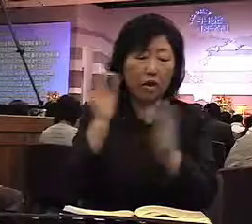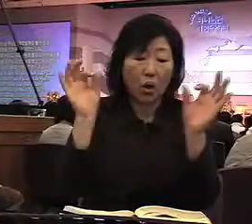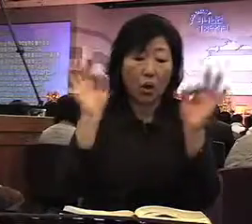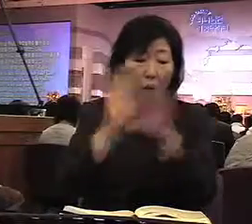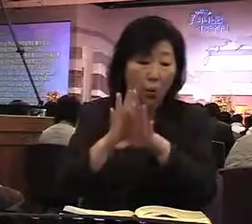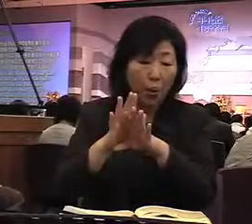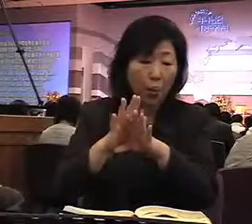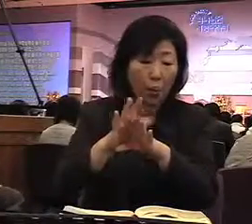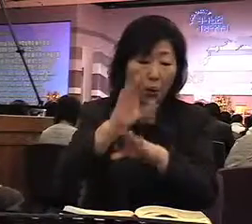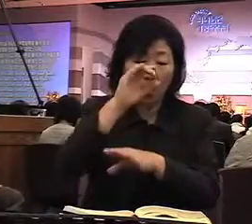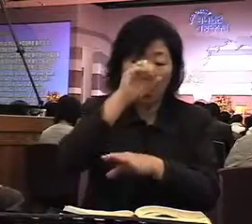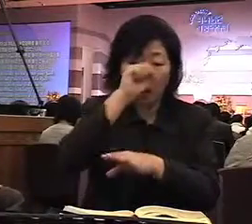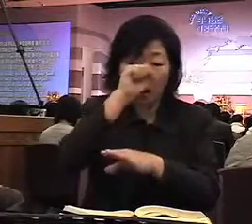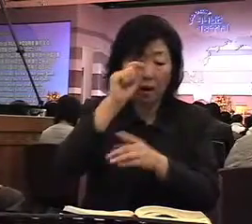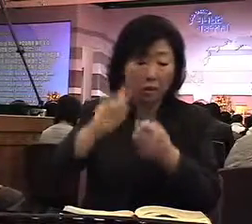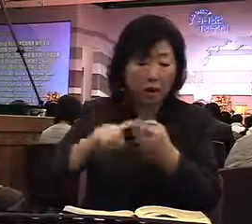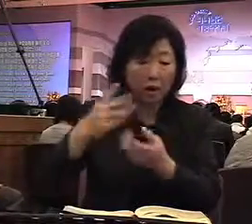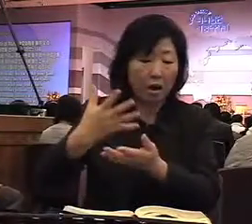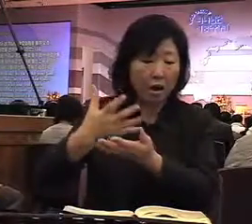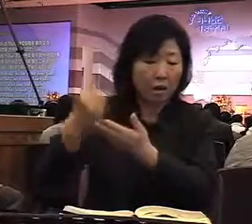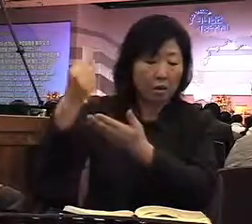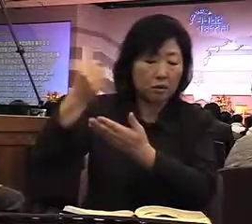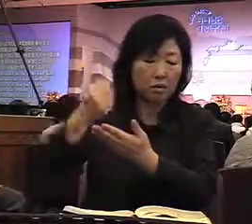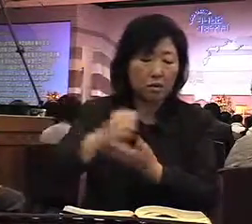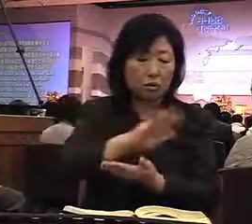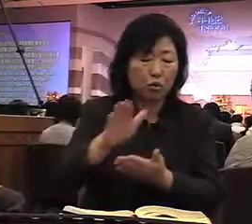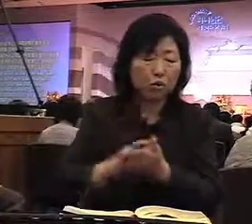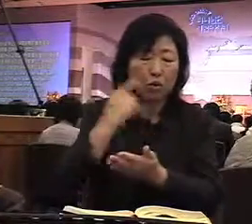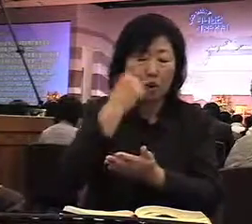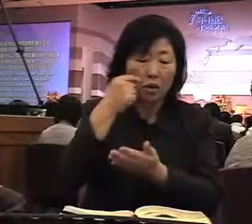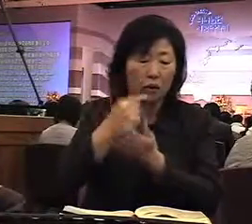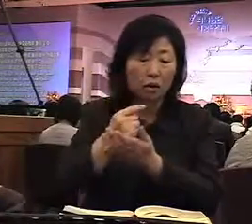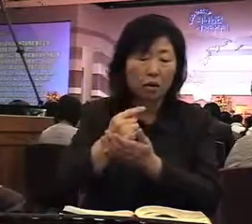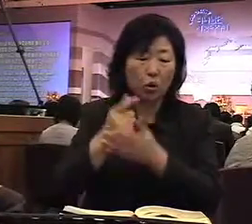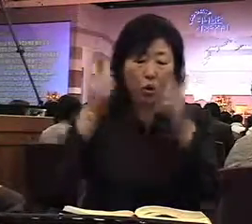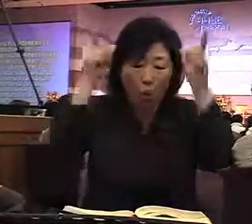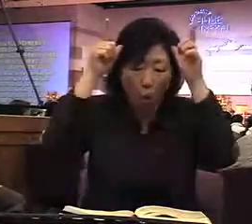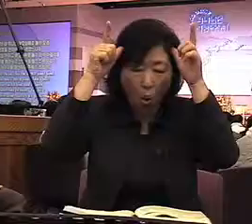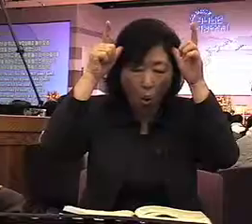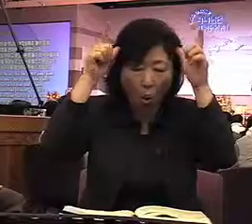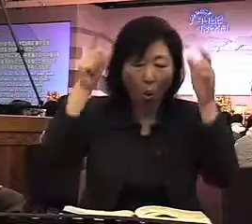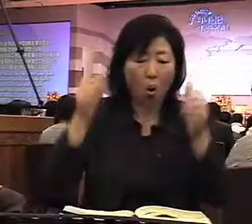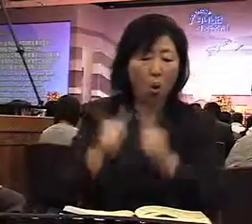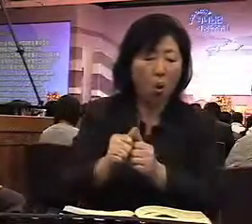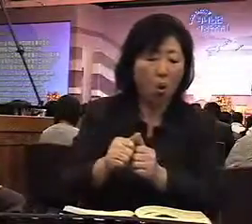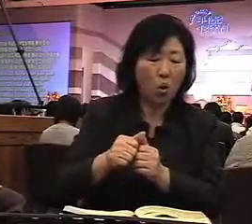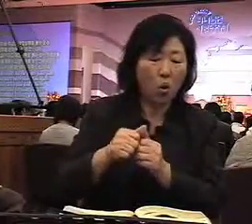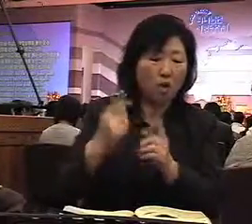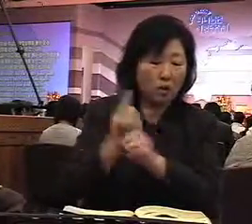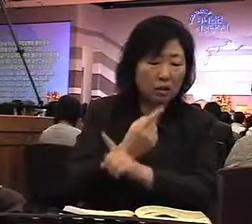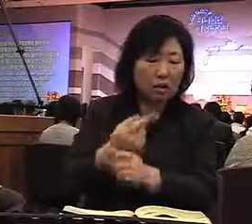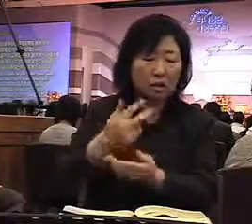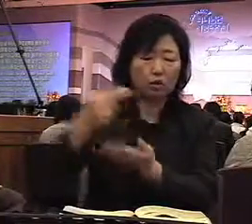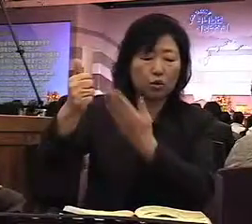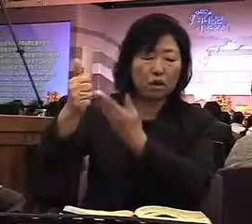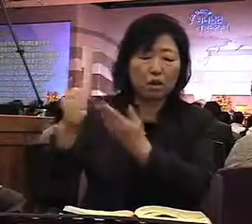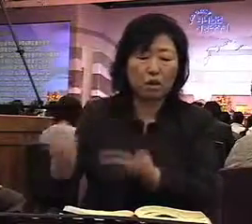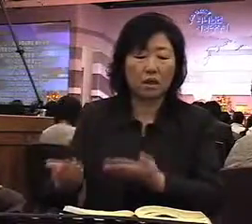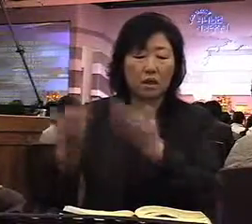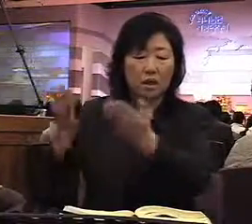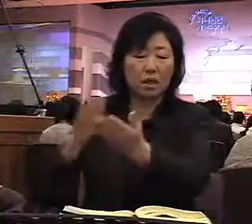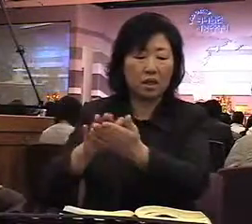의지하시고 선한 말을 받으소서. 우리가 입술로 수송아지를 대신하여 주께 드리리이다.